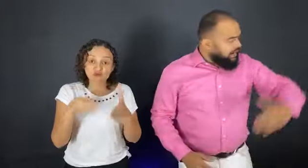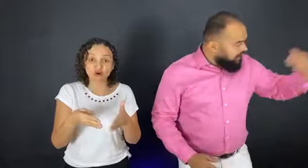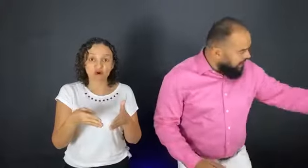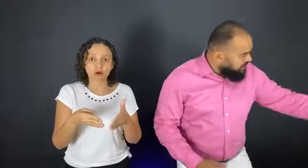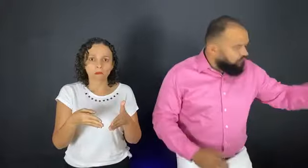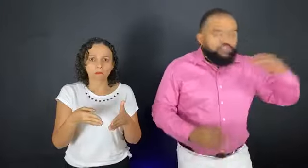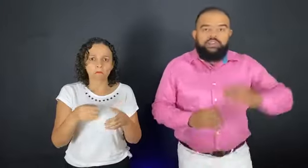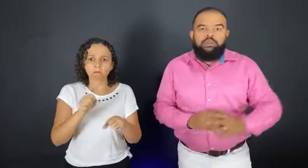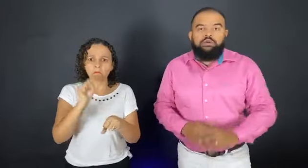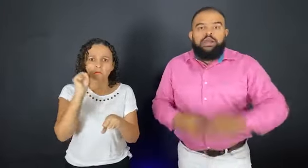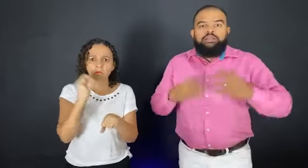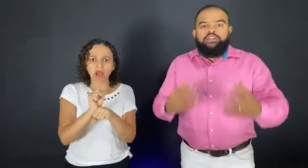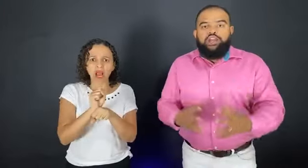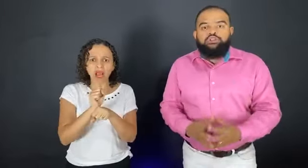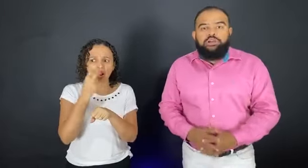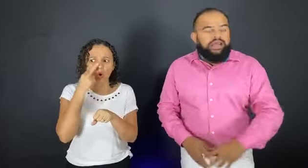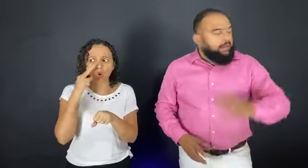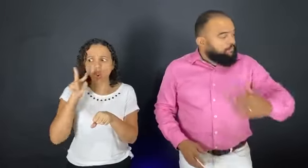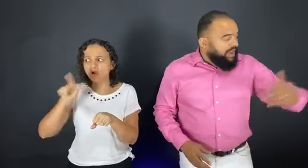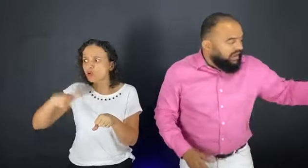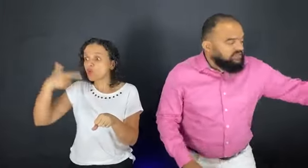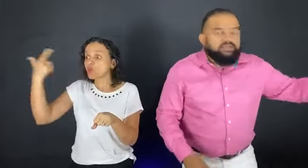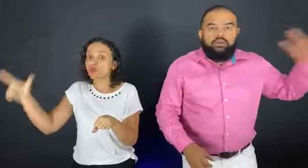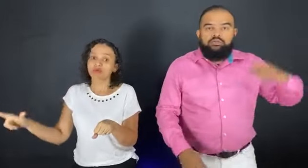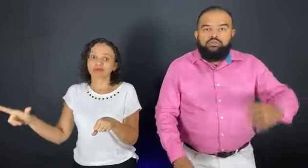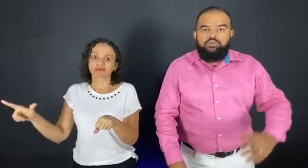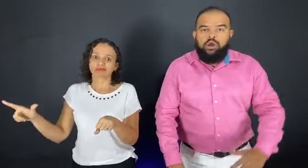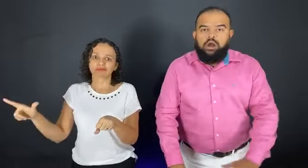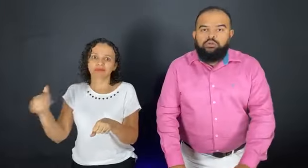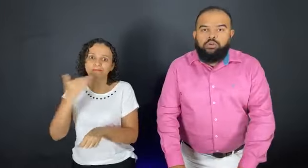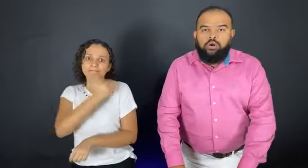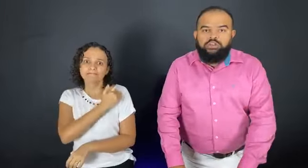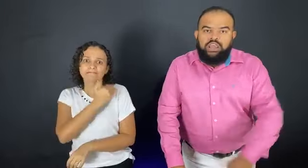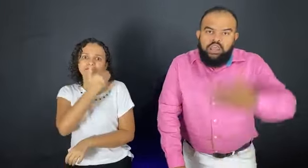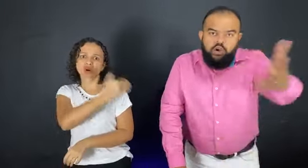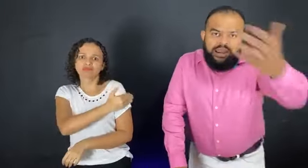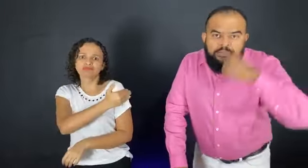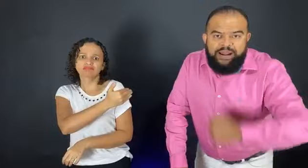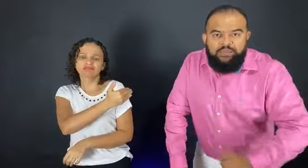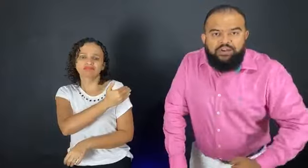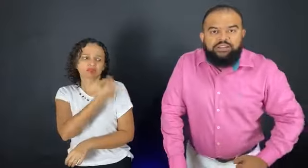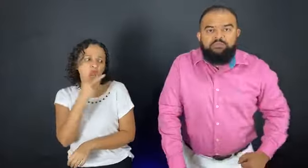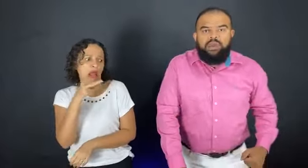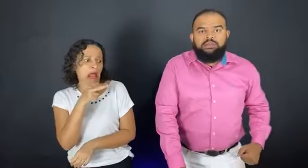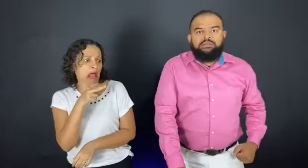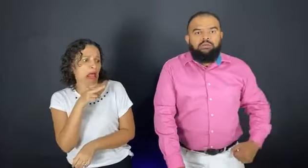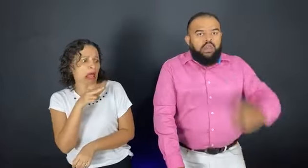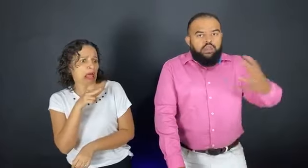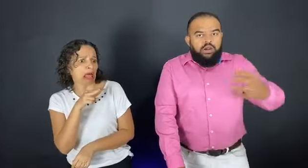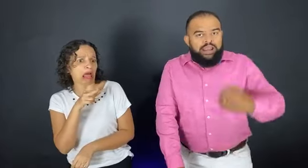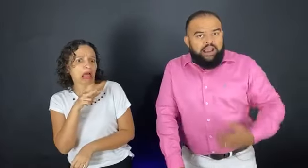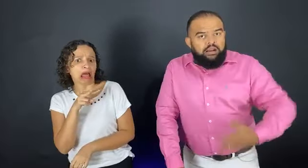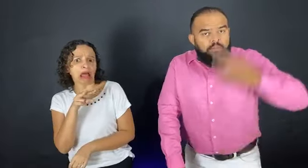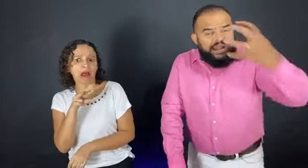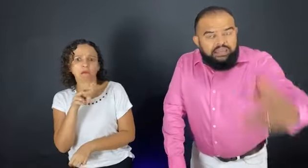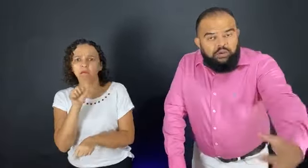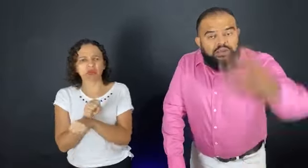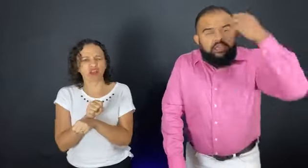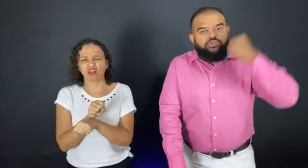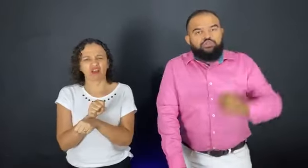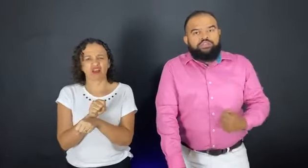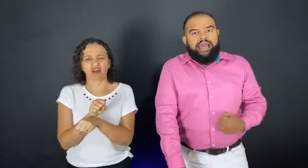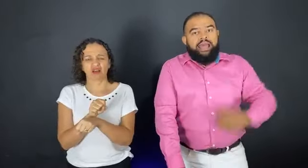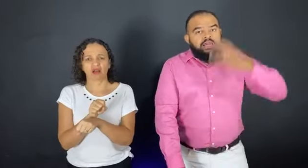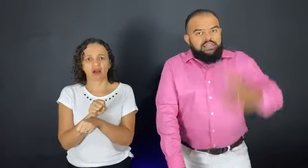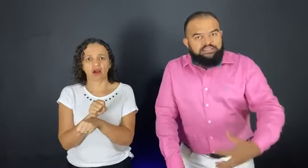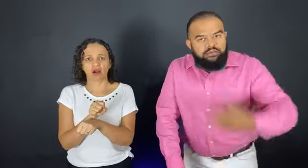deixar de olhar a grama do vizinho. Deixar de olhar a bênção dos outros e olhar para a nossa bênção e olhar para aquilo